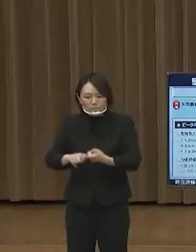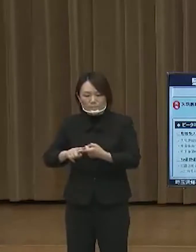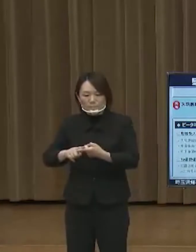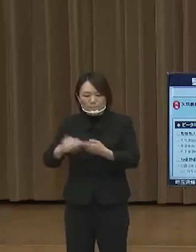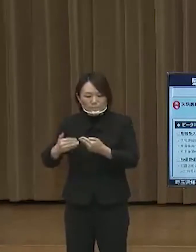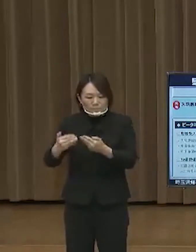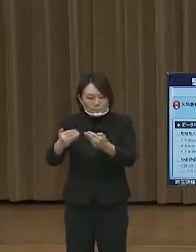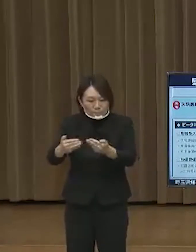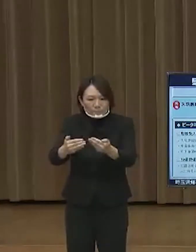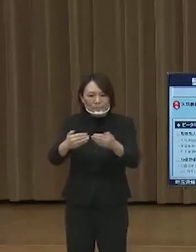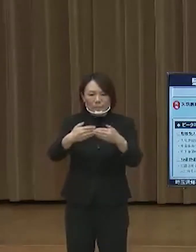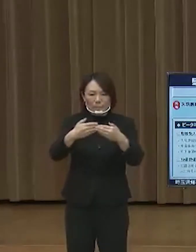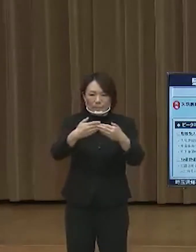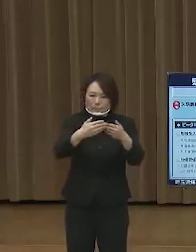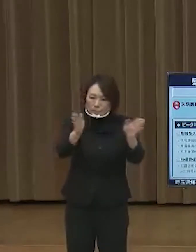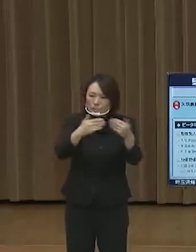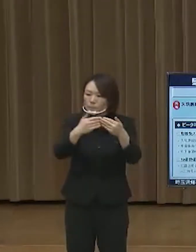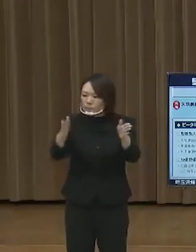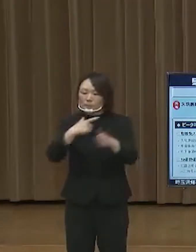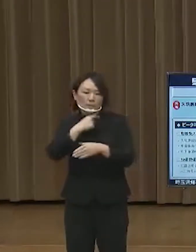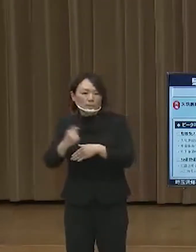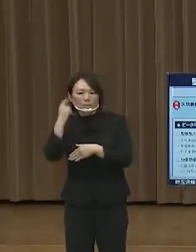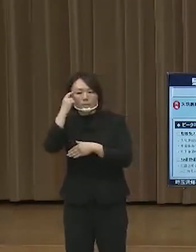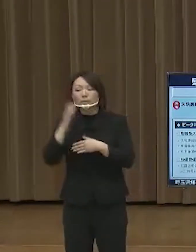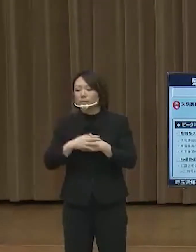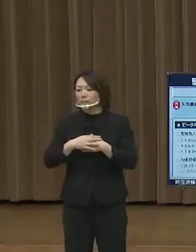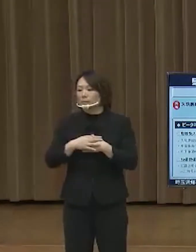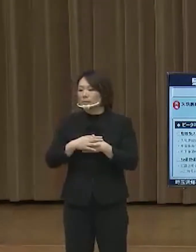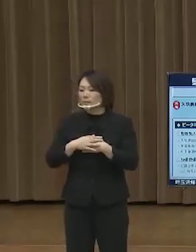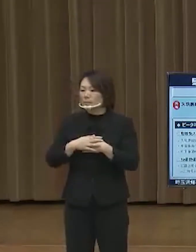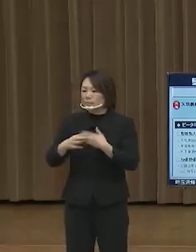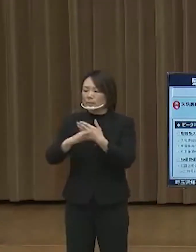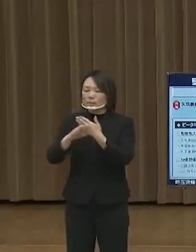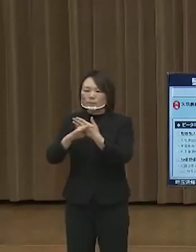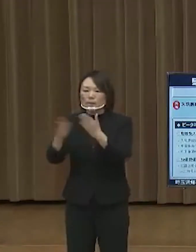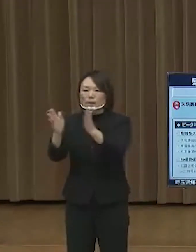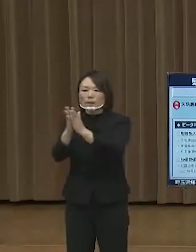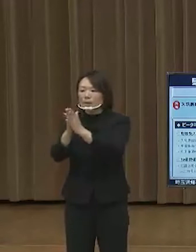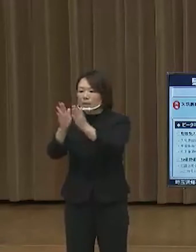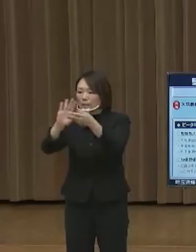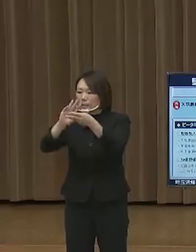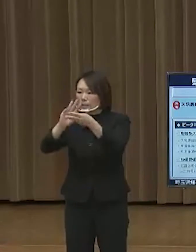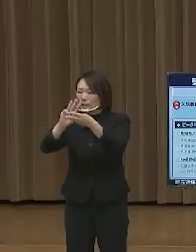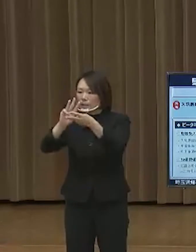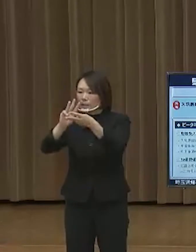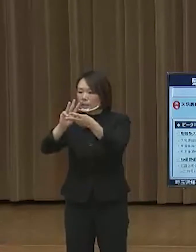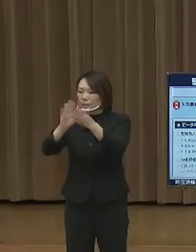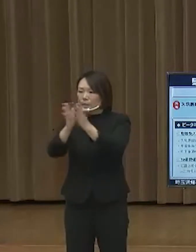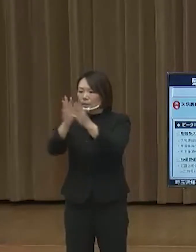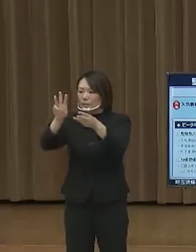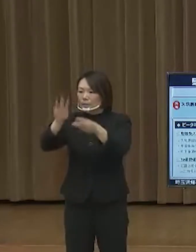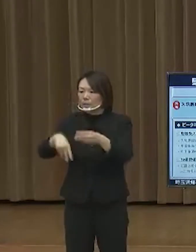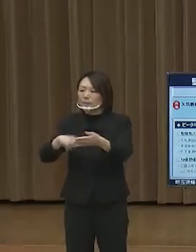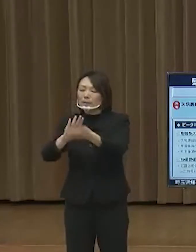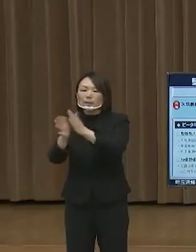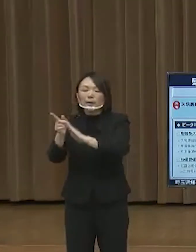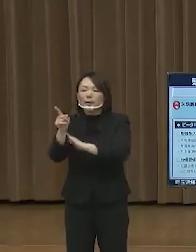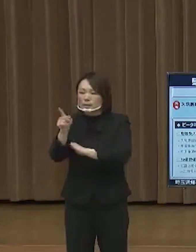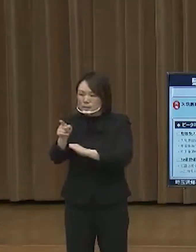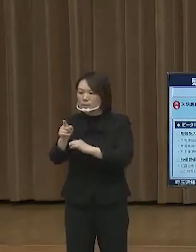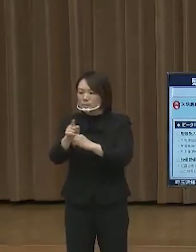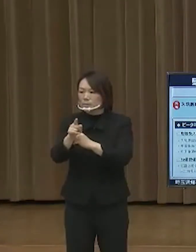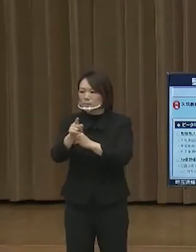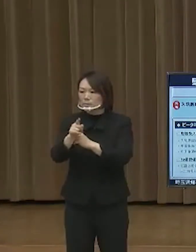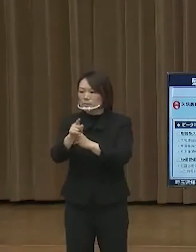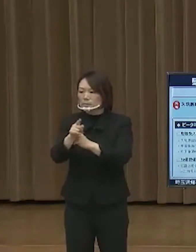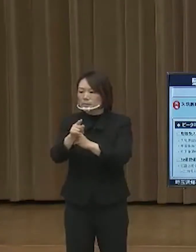考えています。 例えば神奈川県、湘南ヘルスイノベーションパーク以外にも北里大東病院で50床